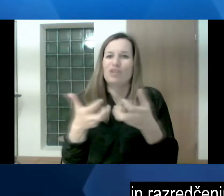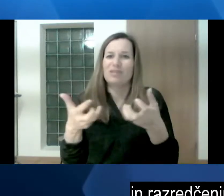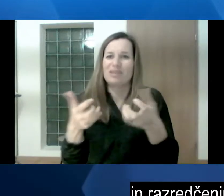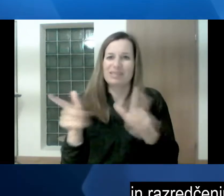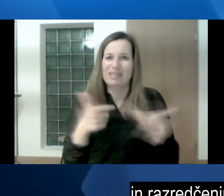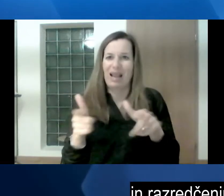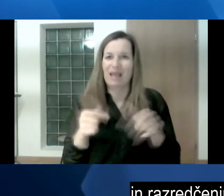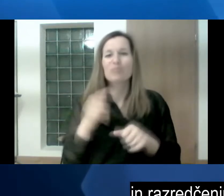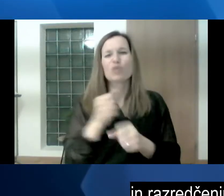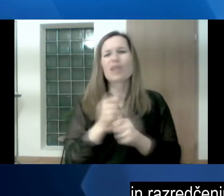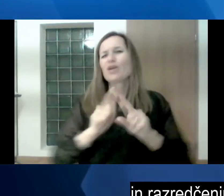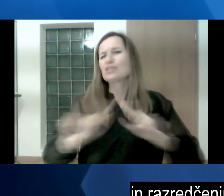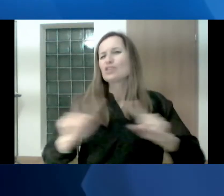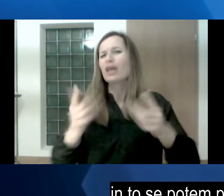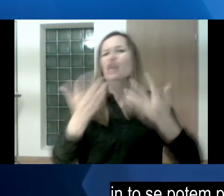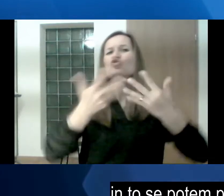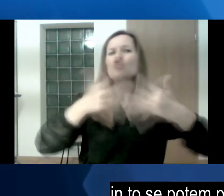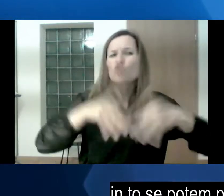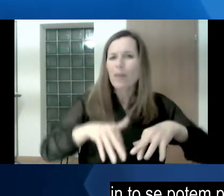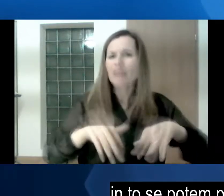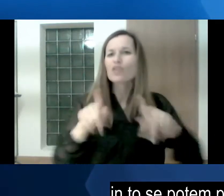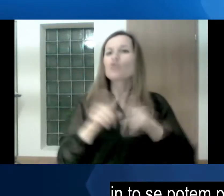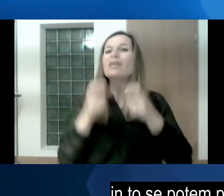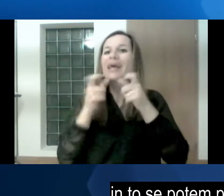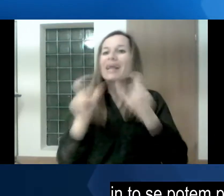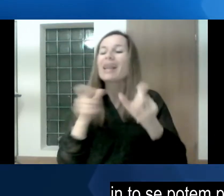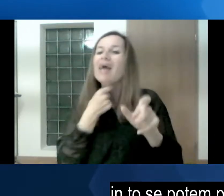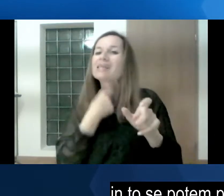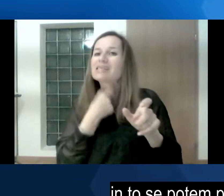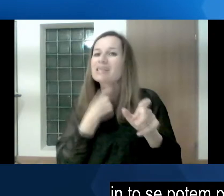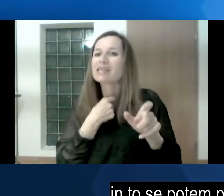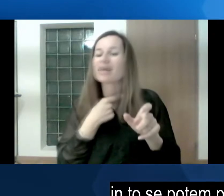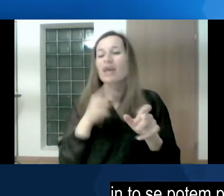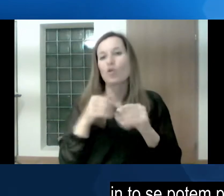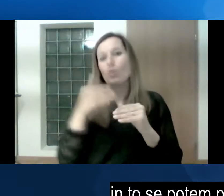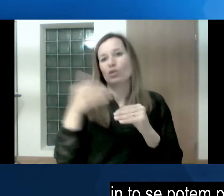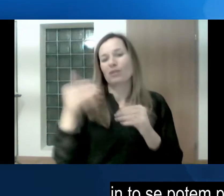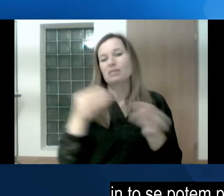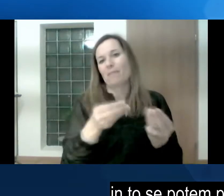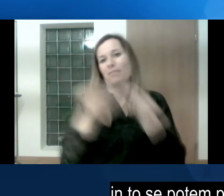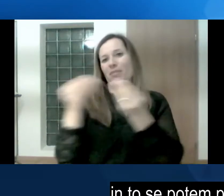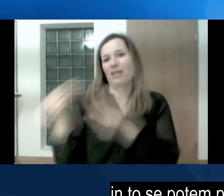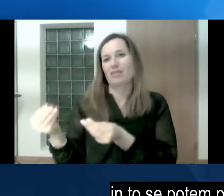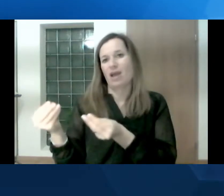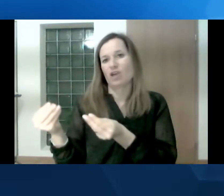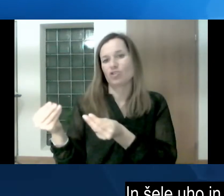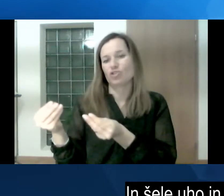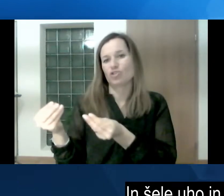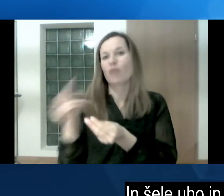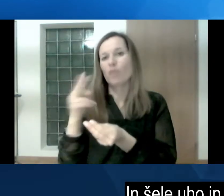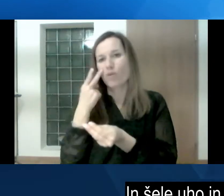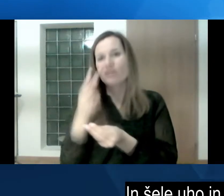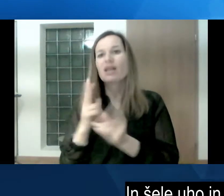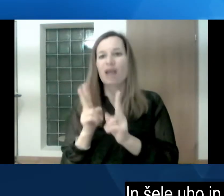to delajo naše glasilke in to se potem prenaša, bomo videli kako in kako to zaznamo. In